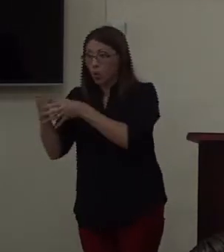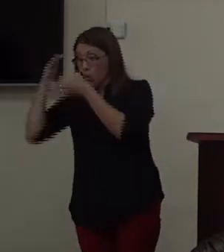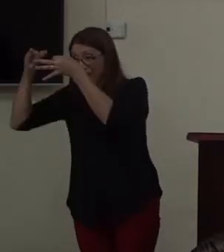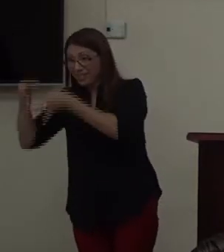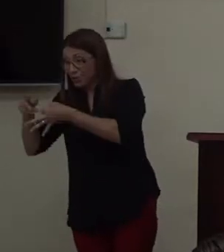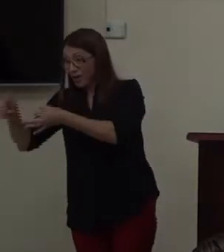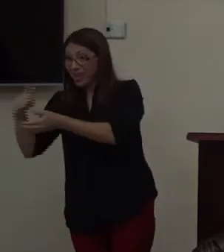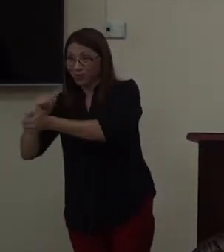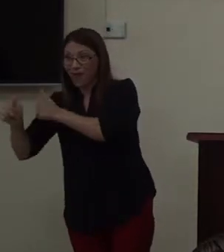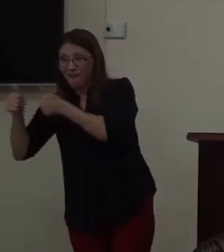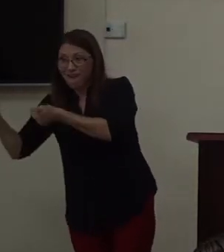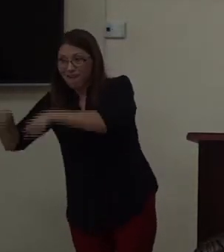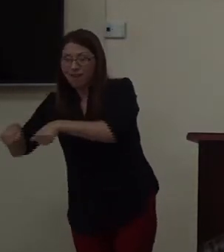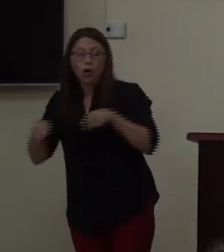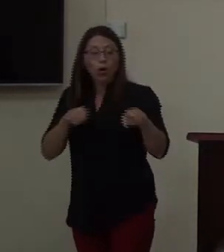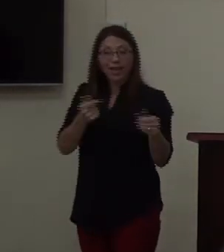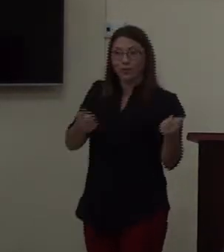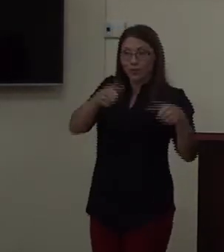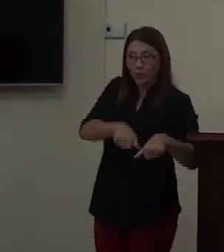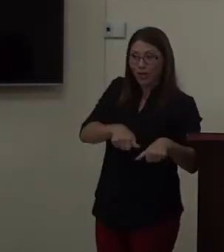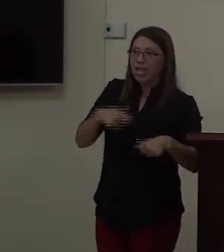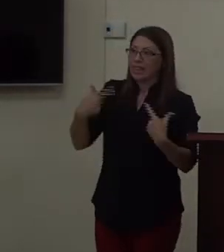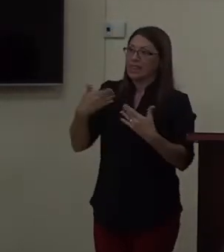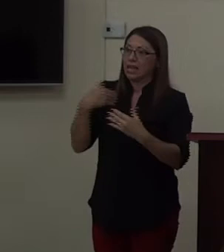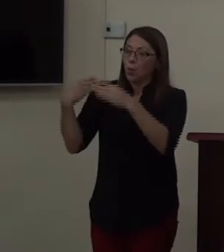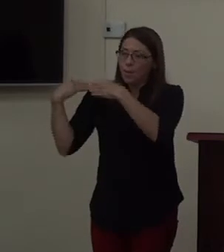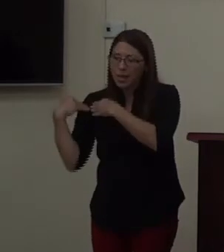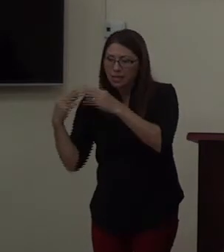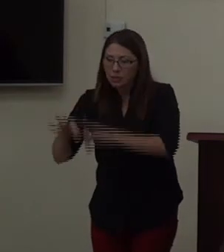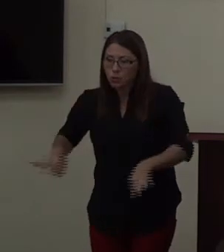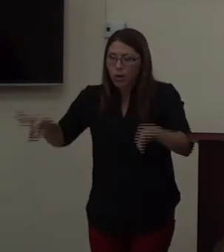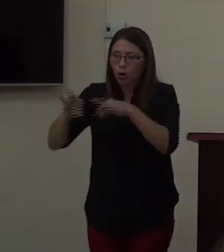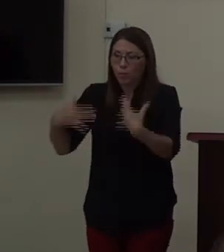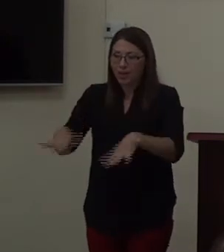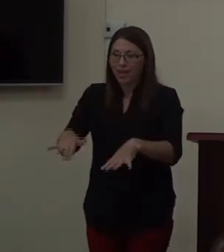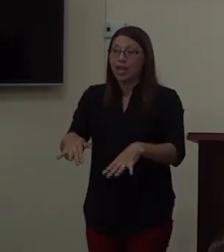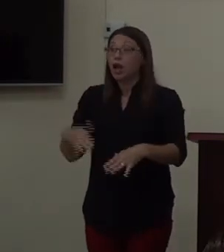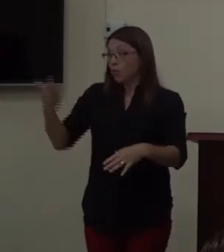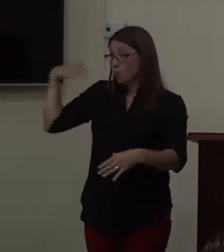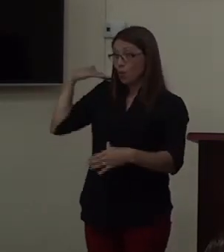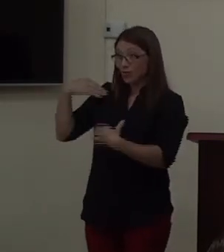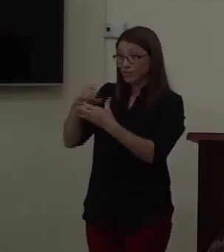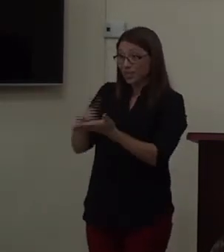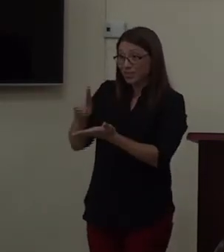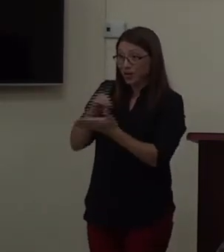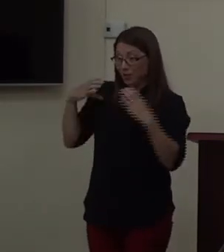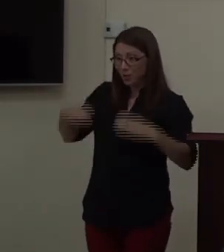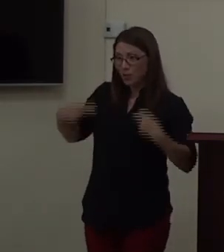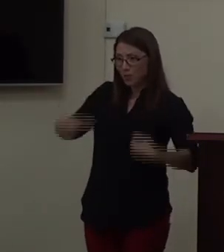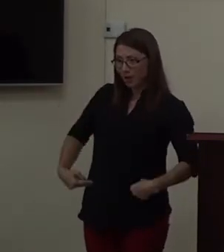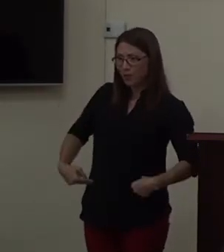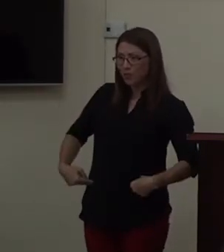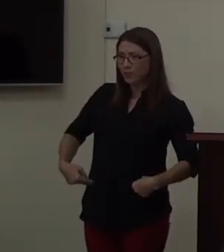enorme y ellos mismos se encargan de defenderlo. Este ejemplo que decía Daniel, de cuando hicimos el diccionario del cuerpo humano, en el caso